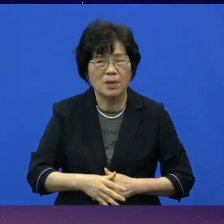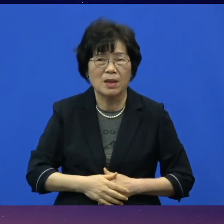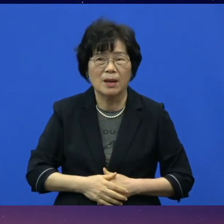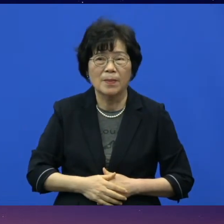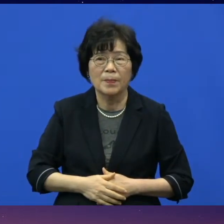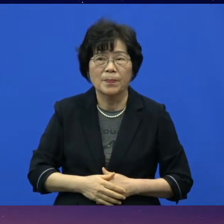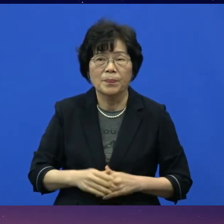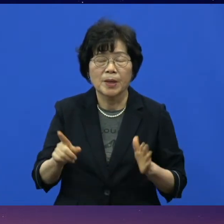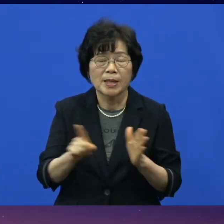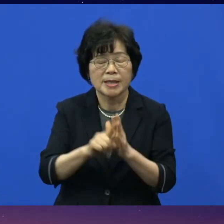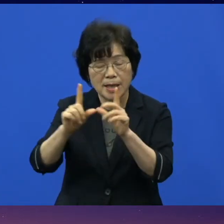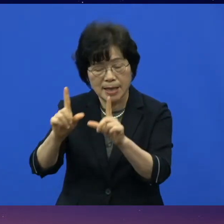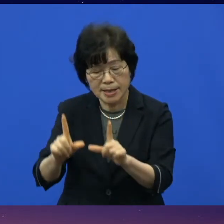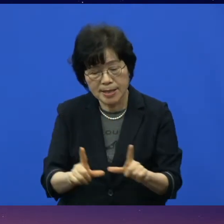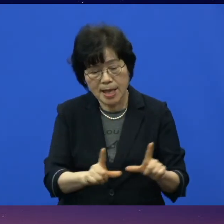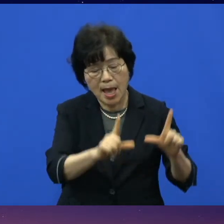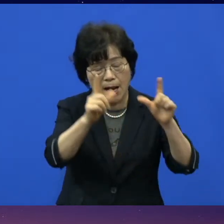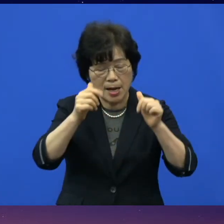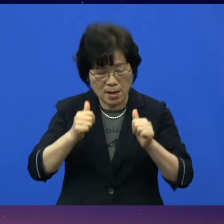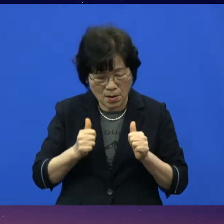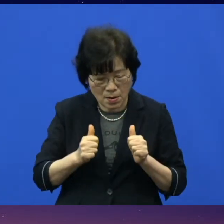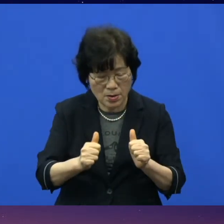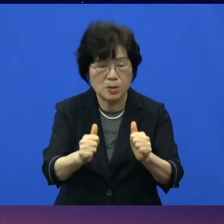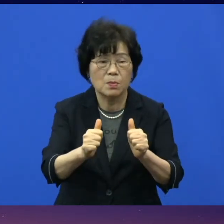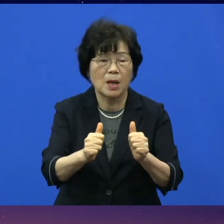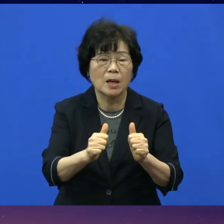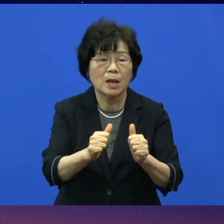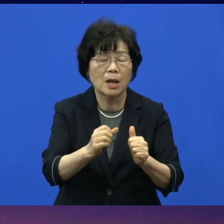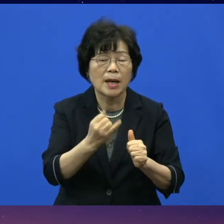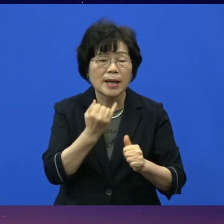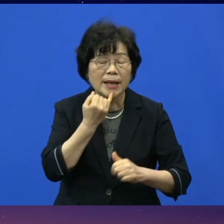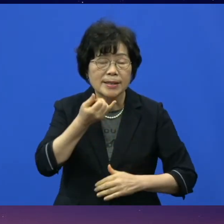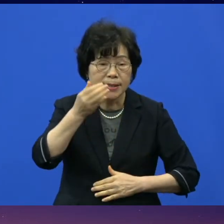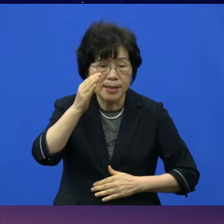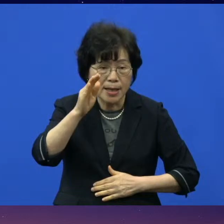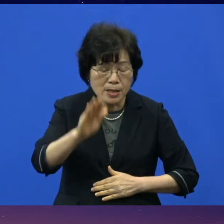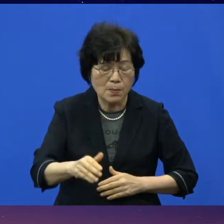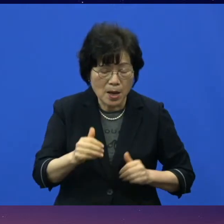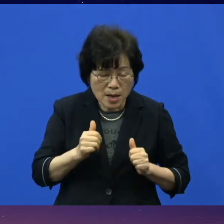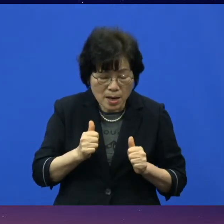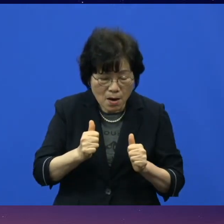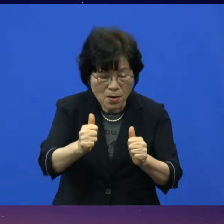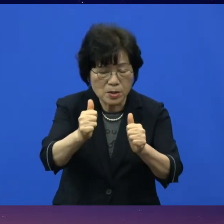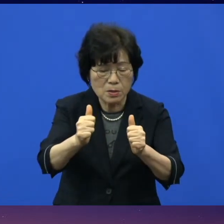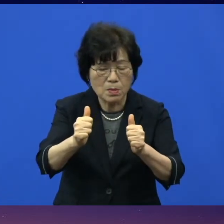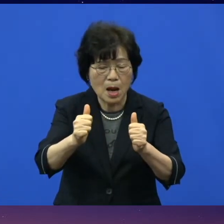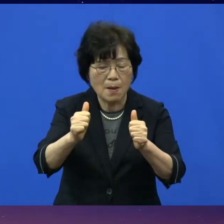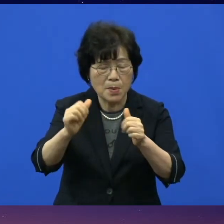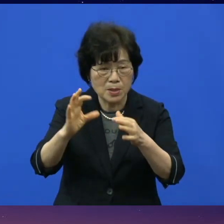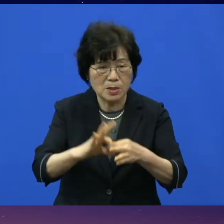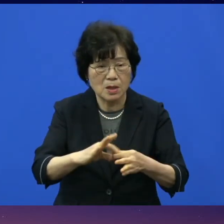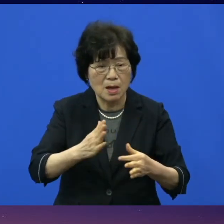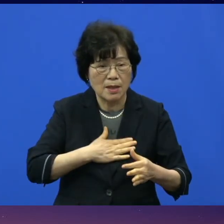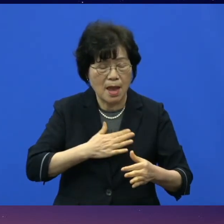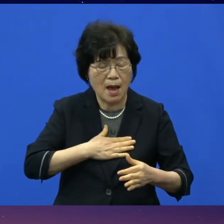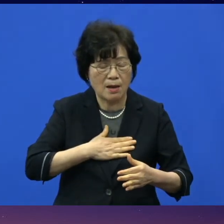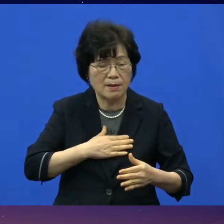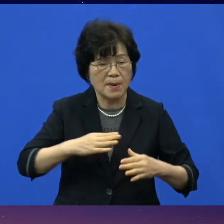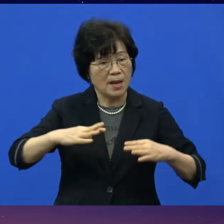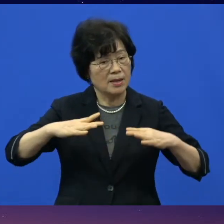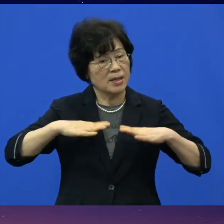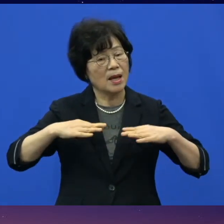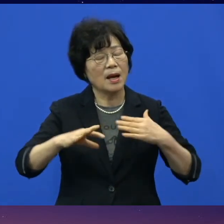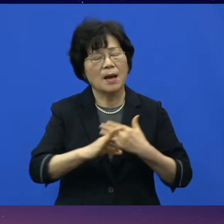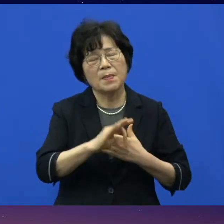여러분, 신앙생활 열심히 하는 거 좋습니다. 그러나 열심히 할수록 내가 더 높아지고 어려워지면 안 돼요. 신앙생활